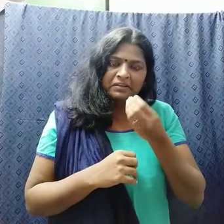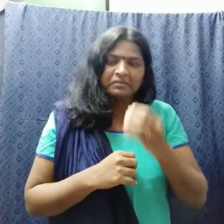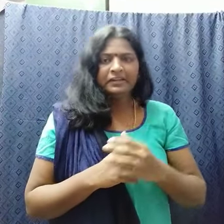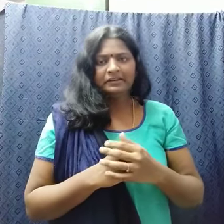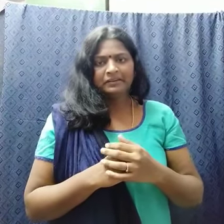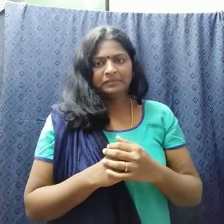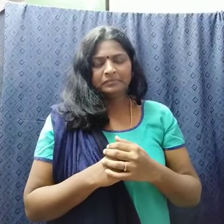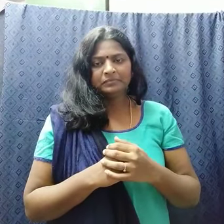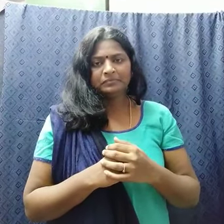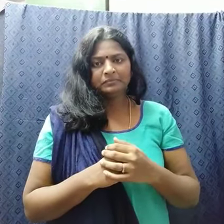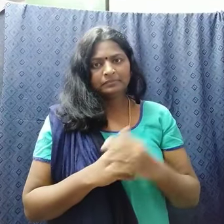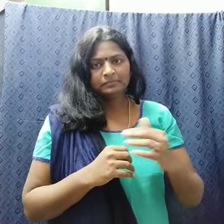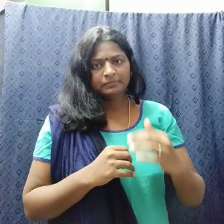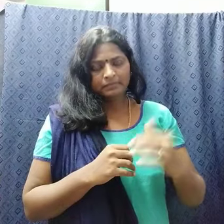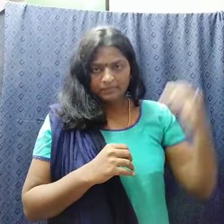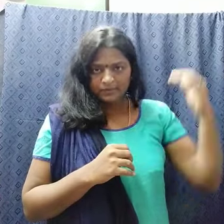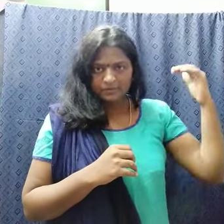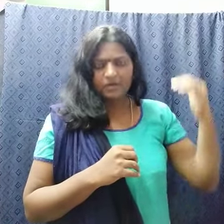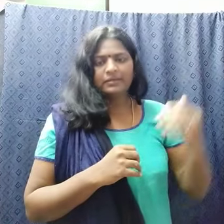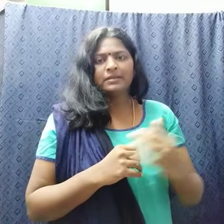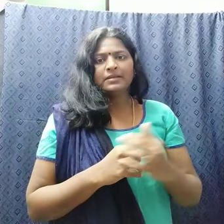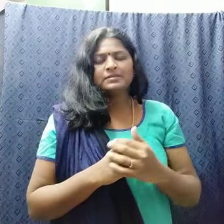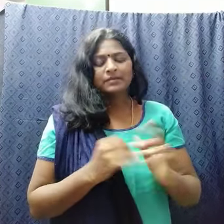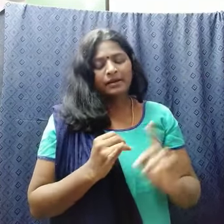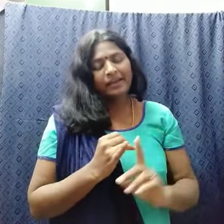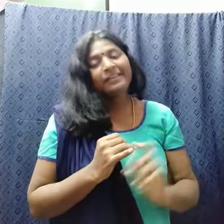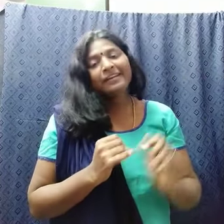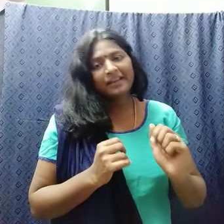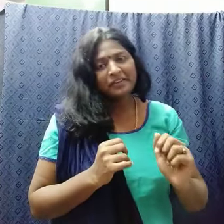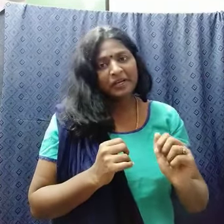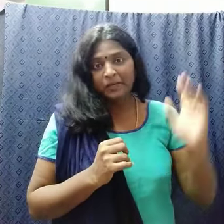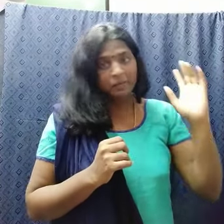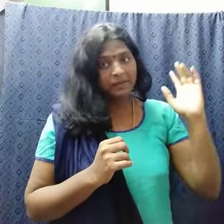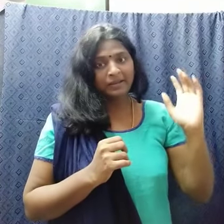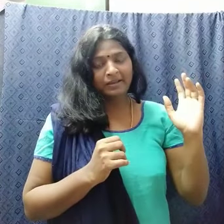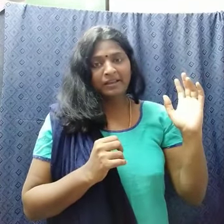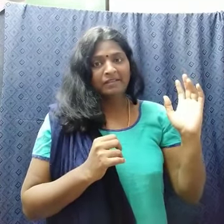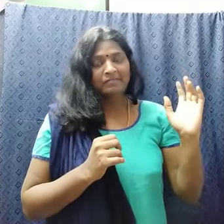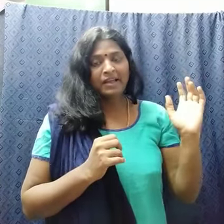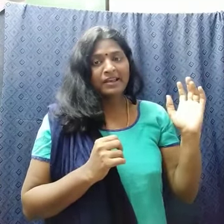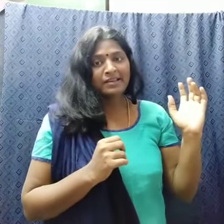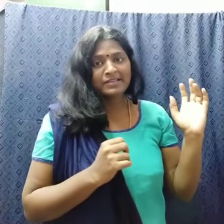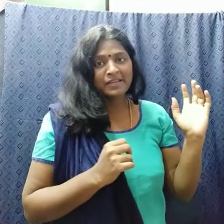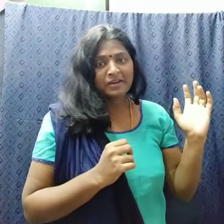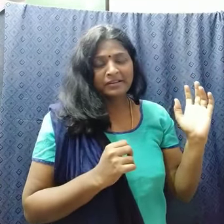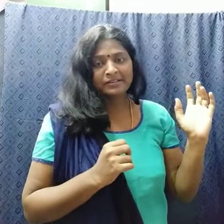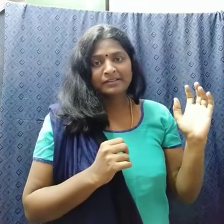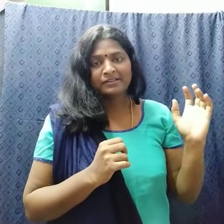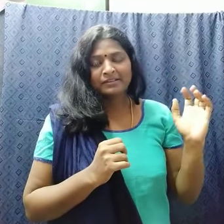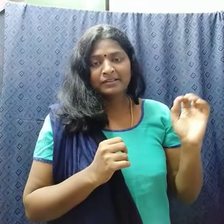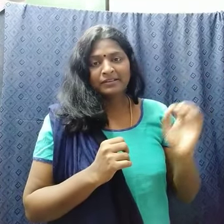வழி இல்லை. நார்த் இந்தியன்ஸ் எதுக்காக வந்தாங்க? பெரிய பெரிய வேலையெல்லாம் செய்ய வரல,